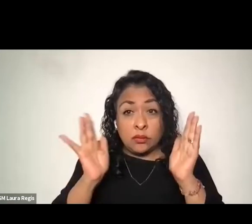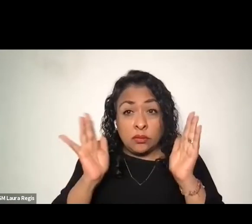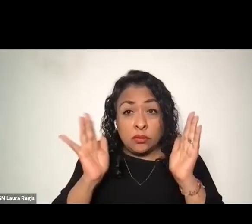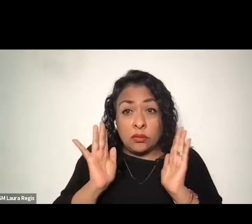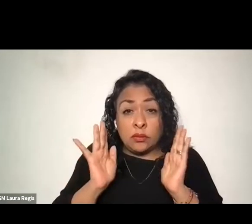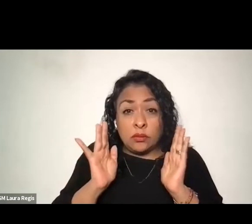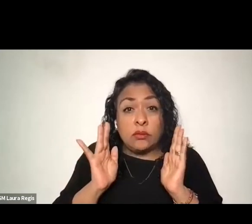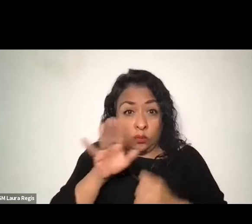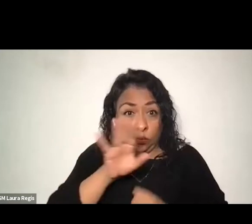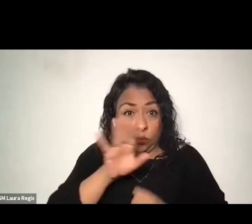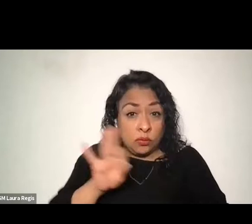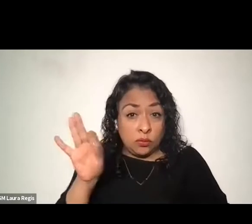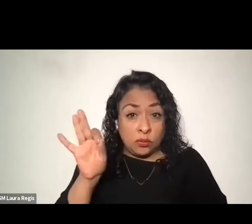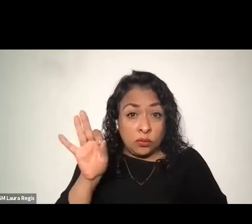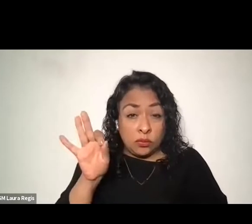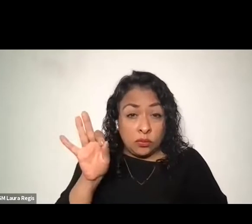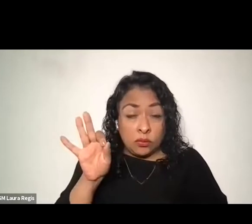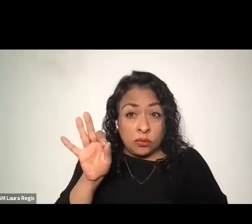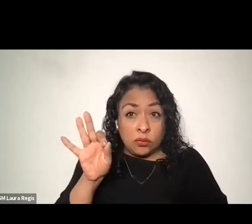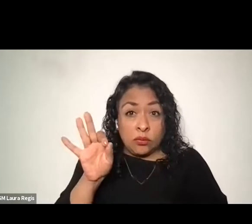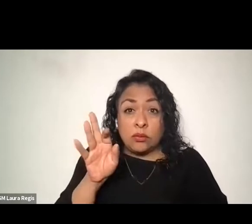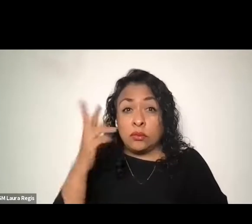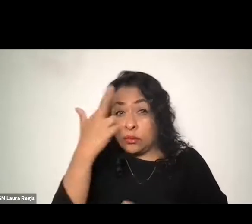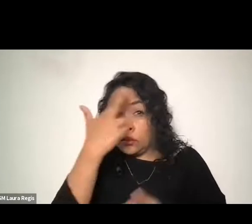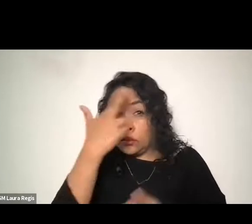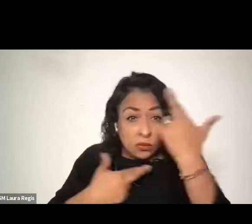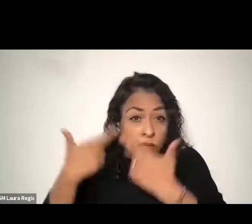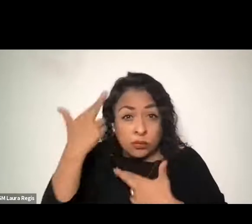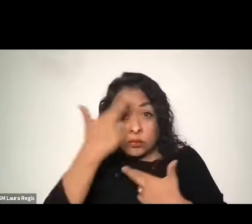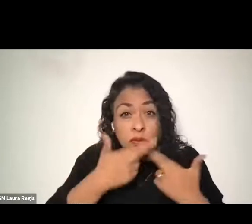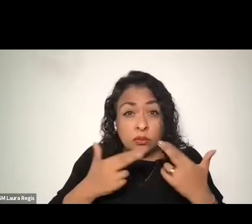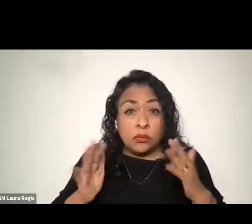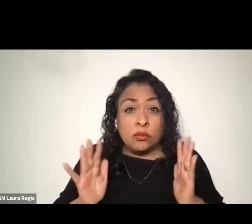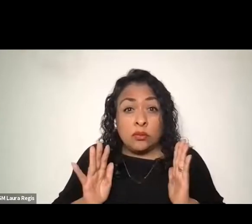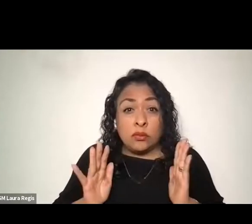las podamos revisar.